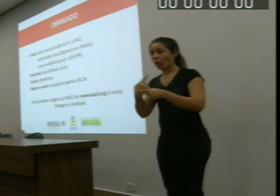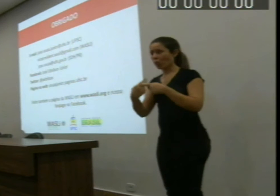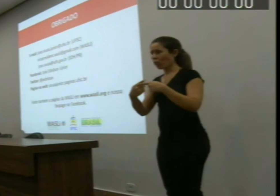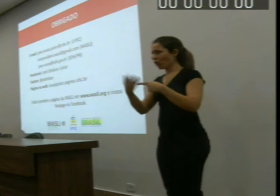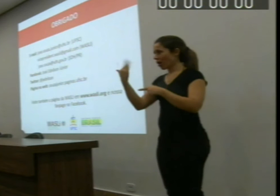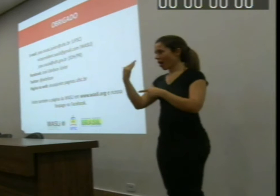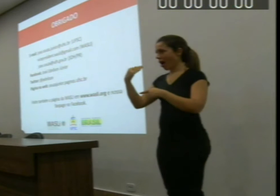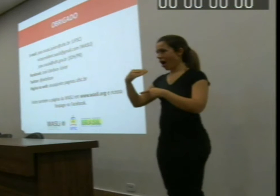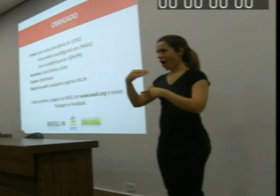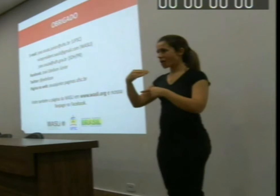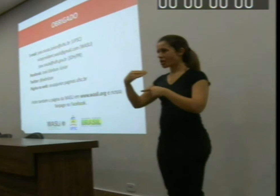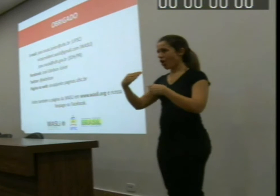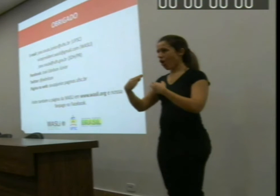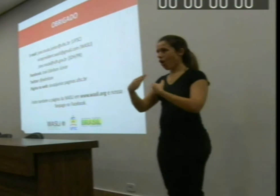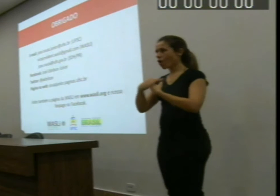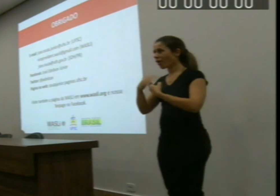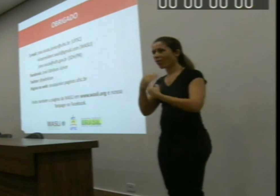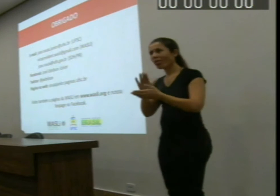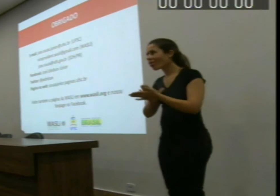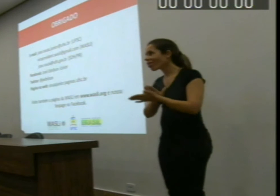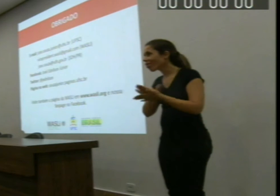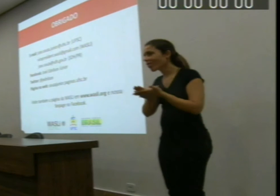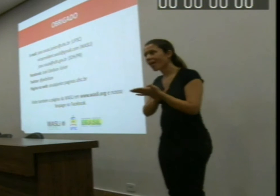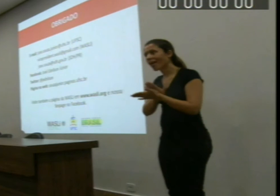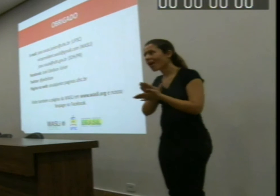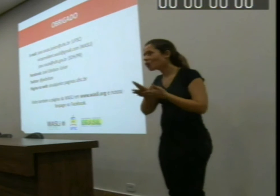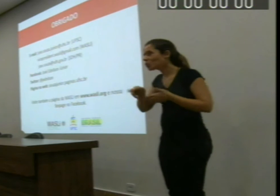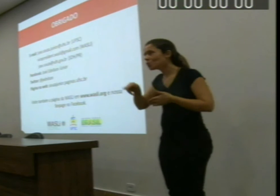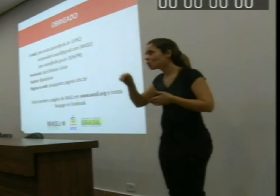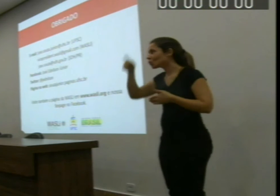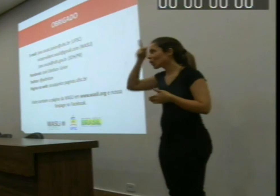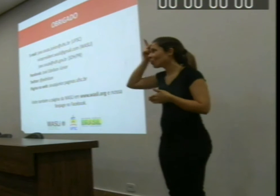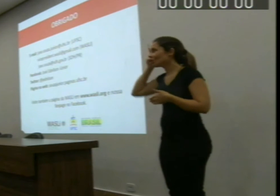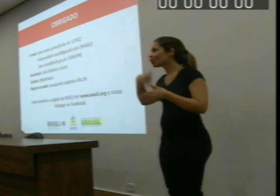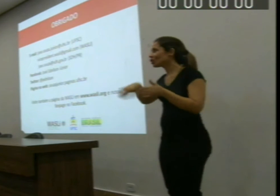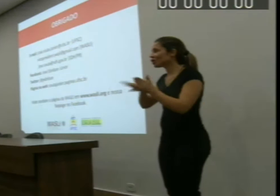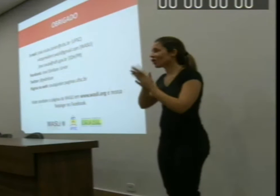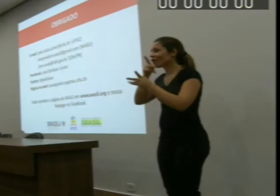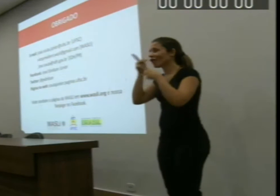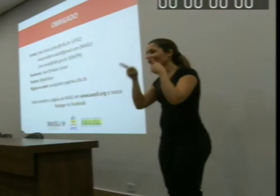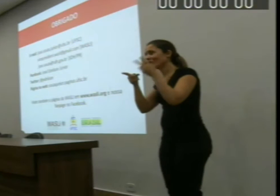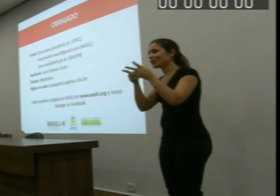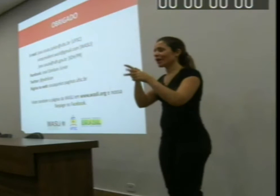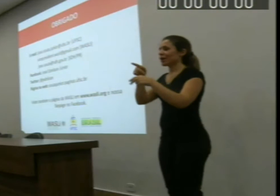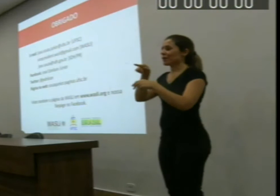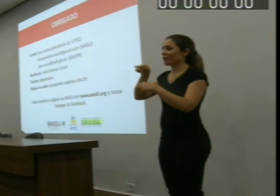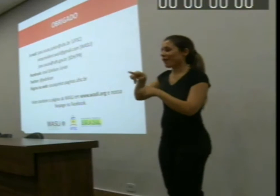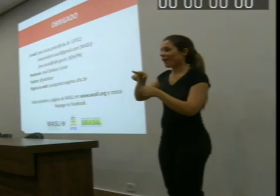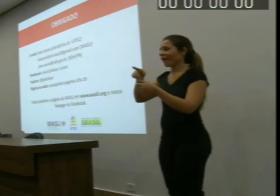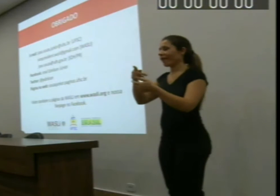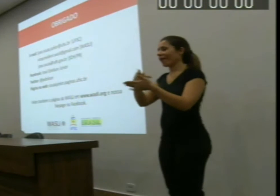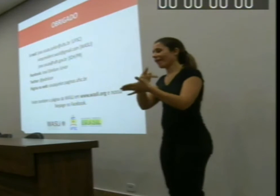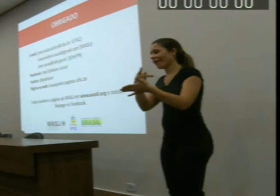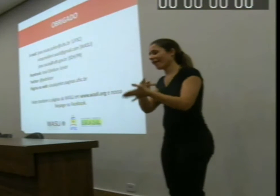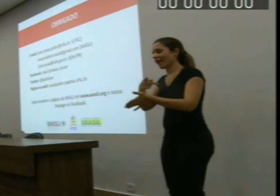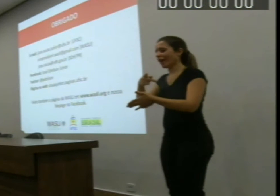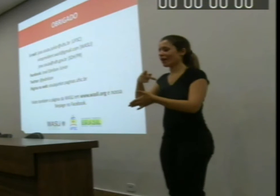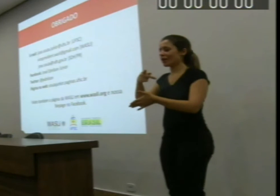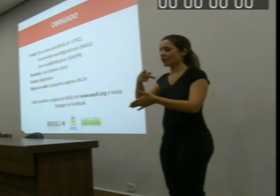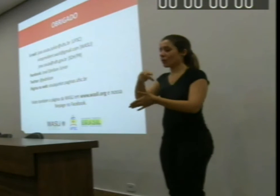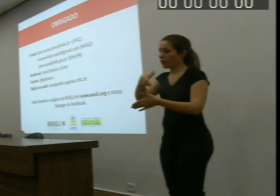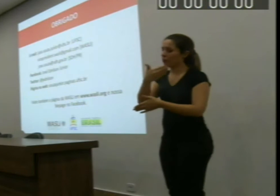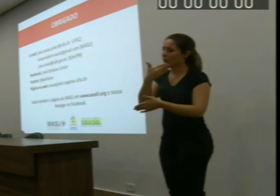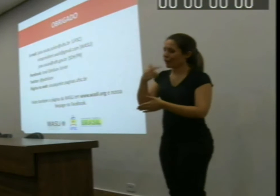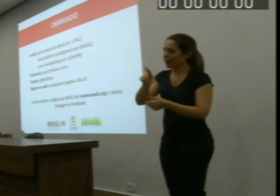a fazer o correto só isso nunca ninguém chegou para dizer que ele tinha que fazer x e não